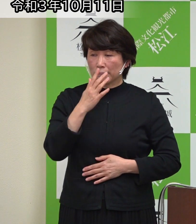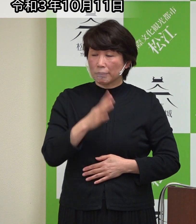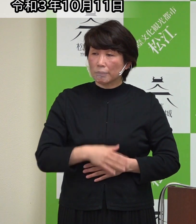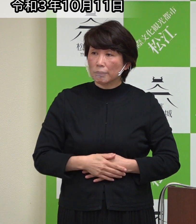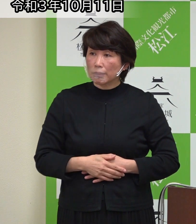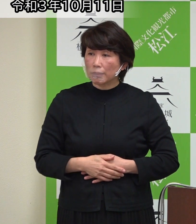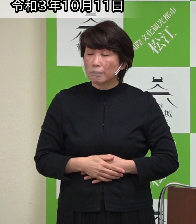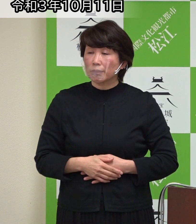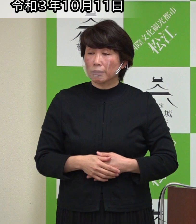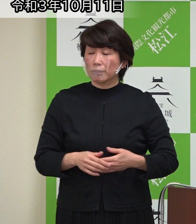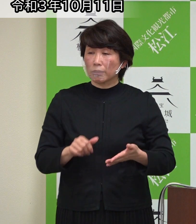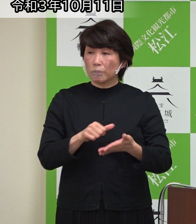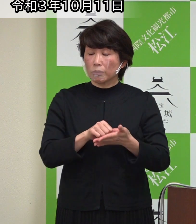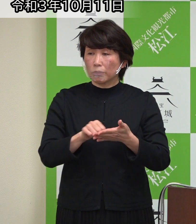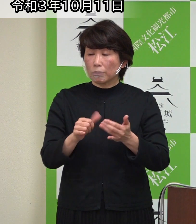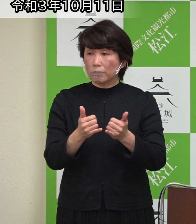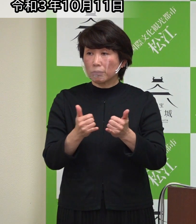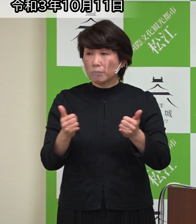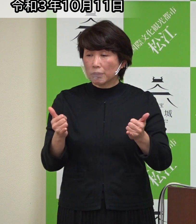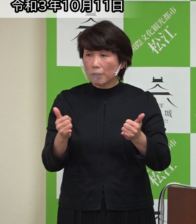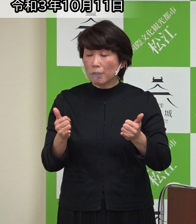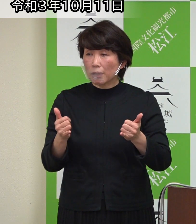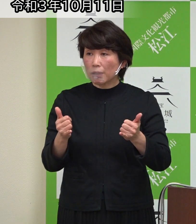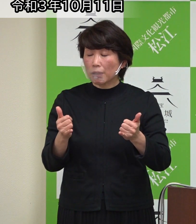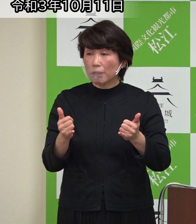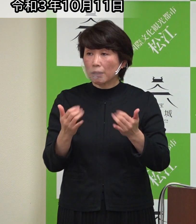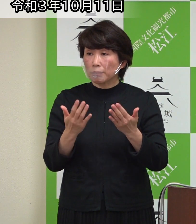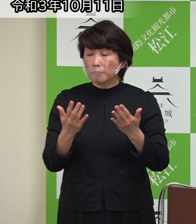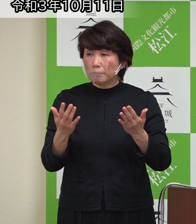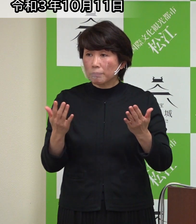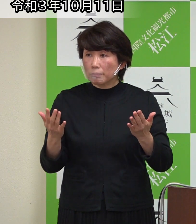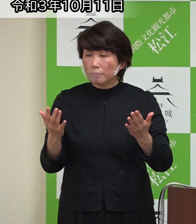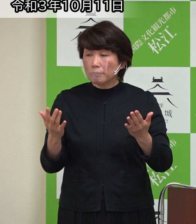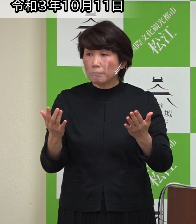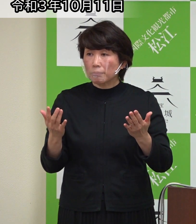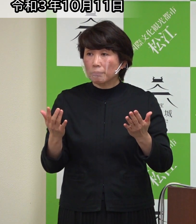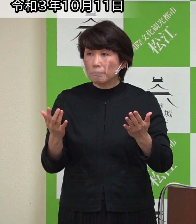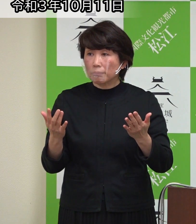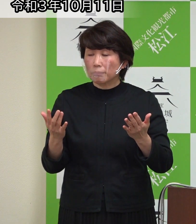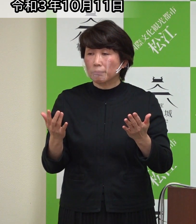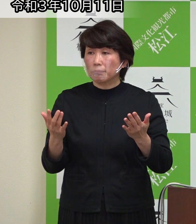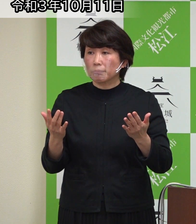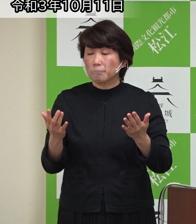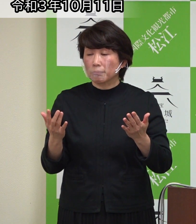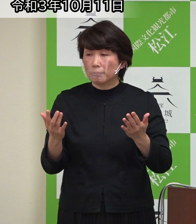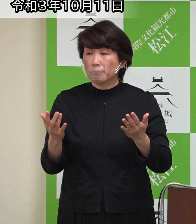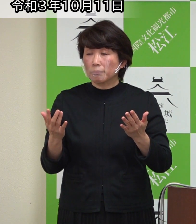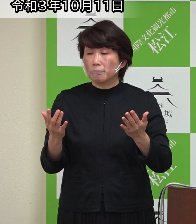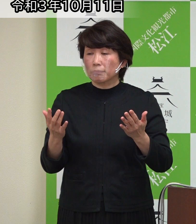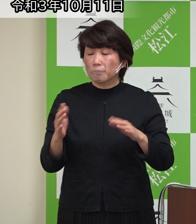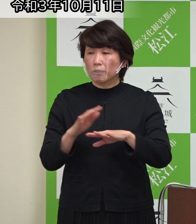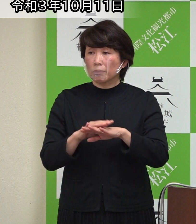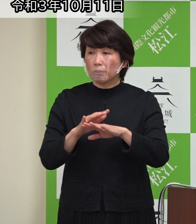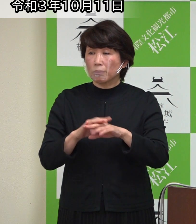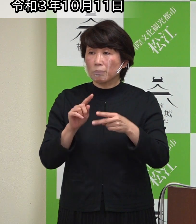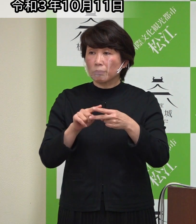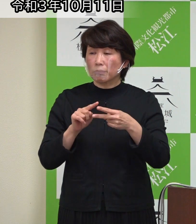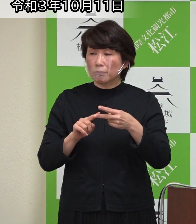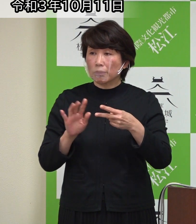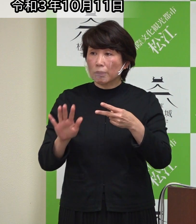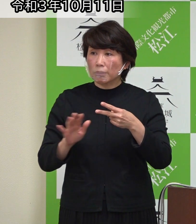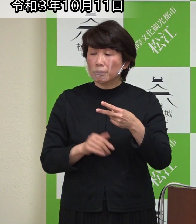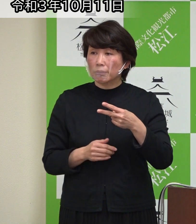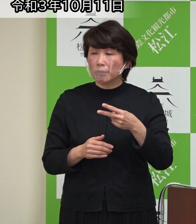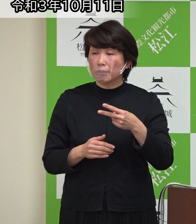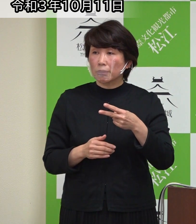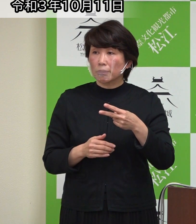フォロワーを増やすということとインプレッションを増やすみたいなところでの観点で話すと大きく2点あってですね、なんか必